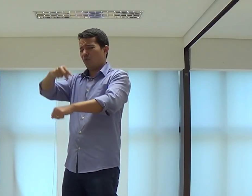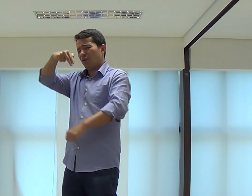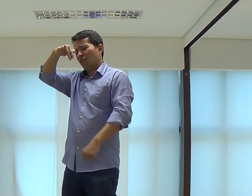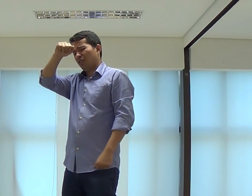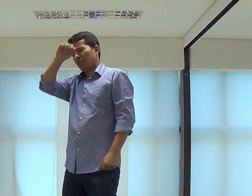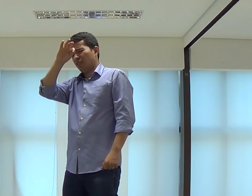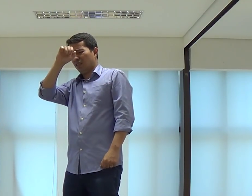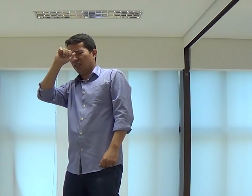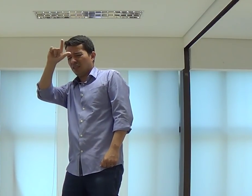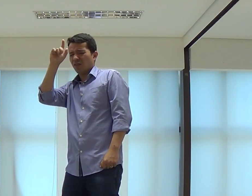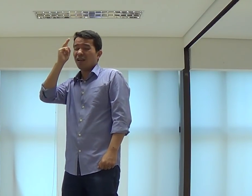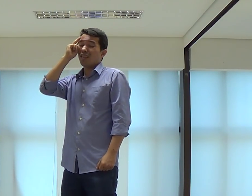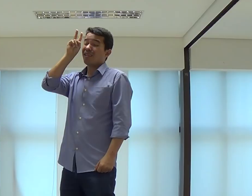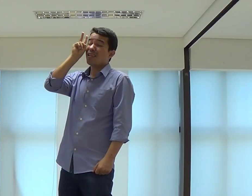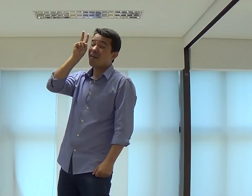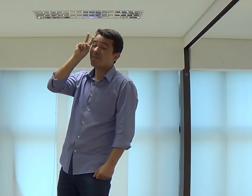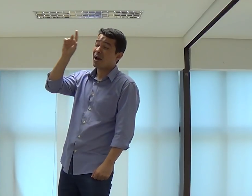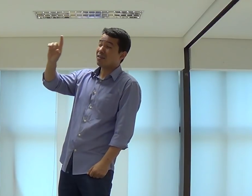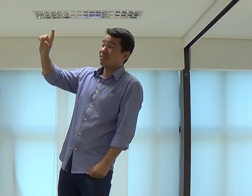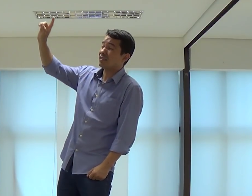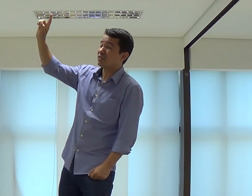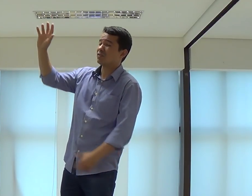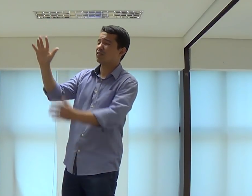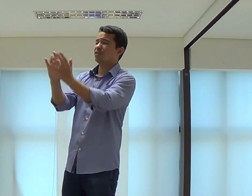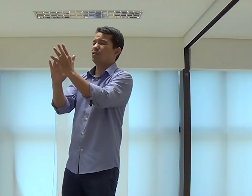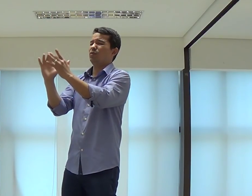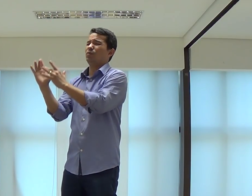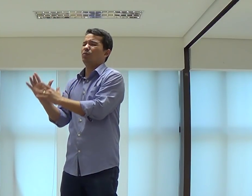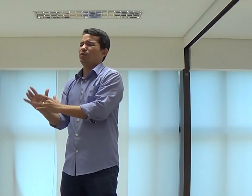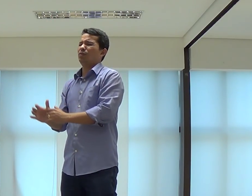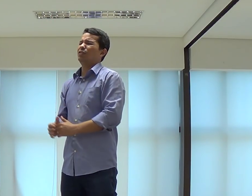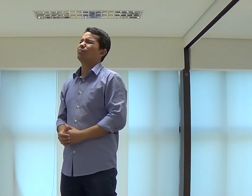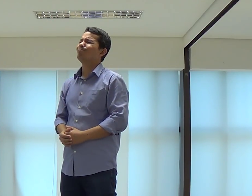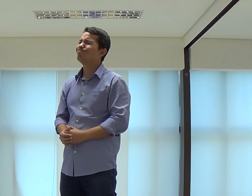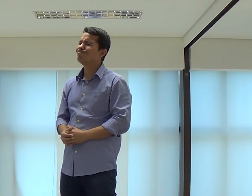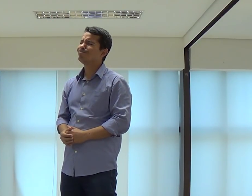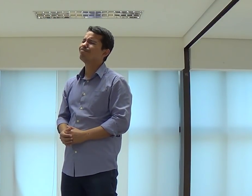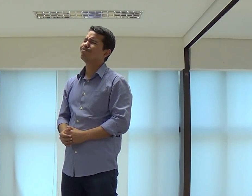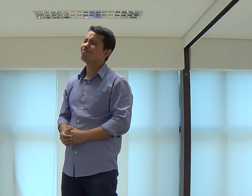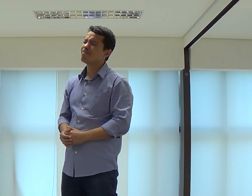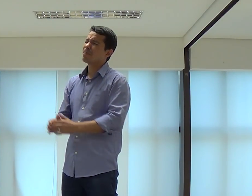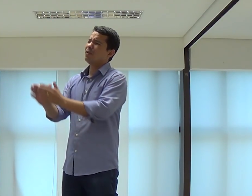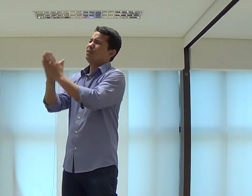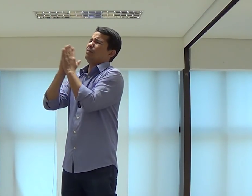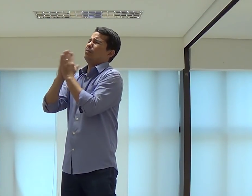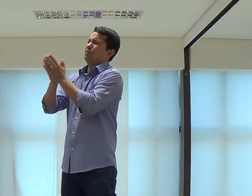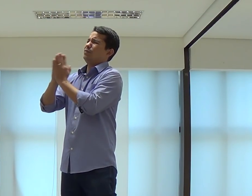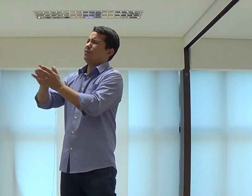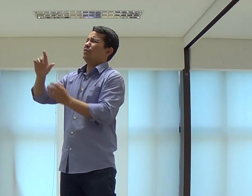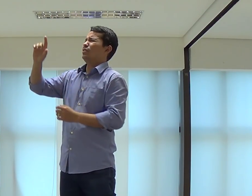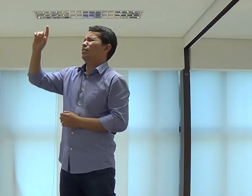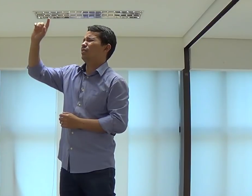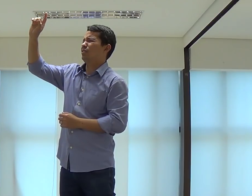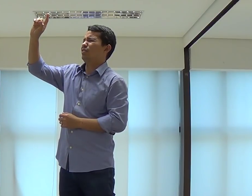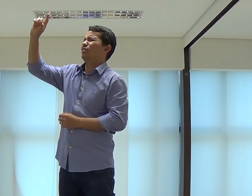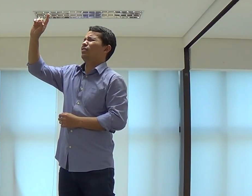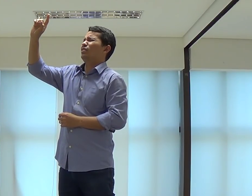de aprendizado sobre o Natal, que a gente pode estar lembrando de ti, Senhor. Então, por favor,